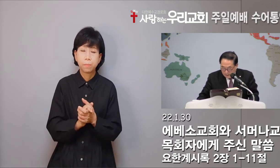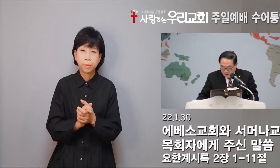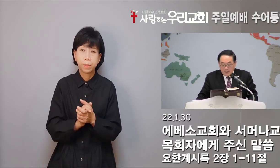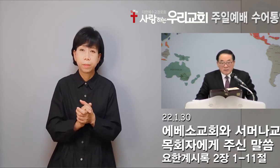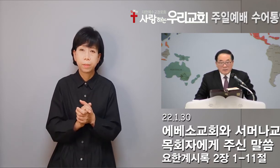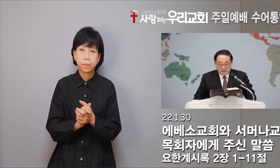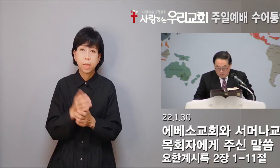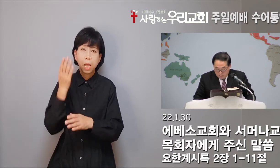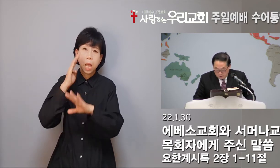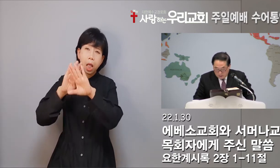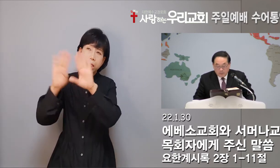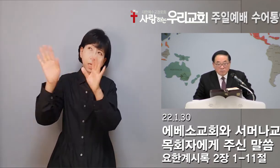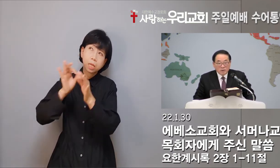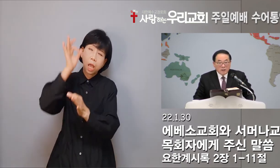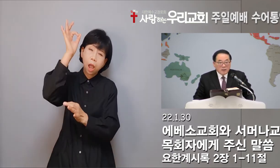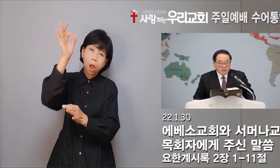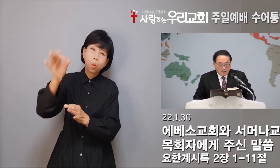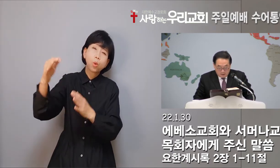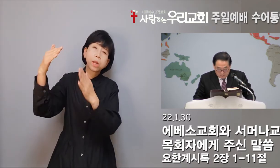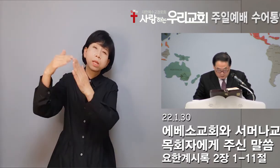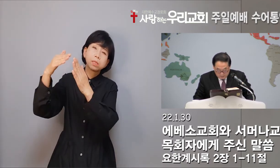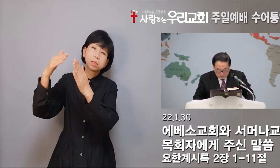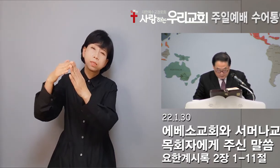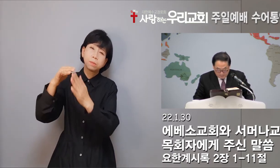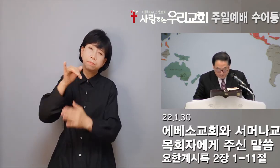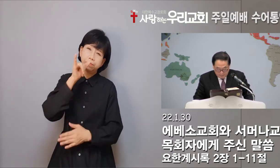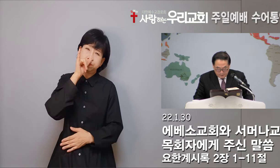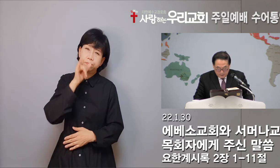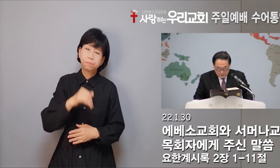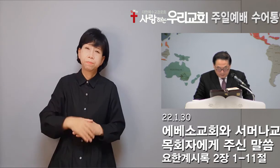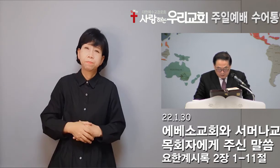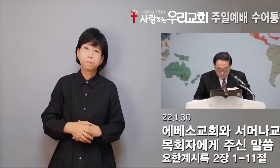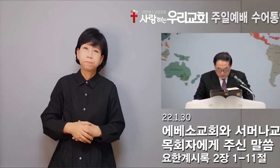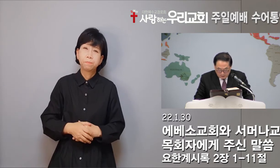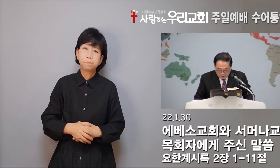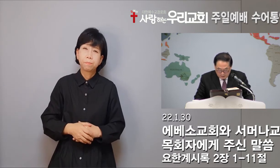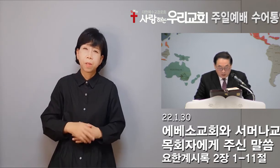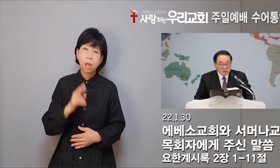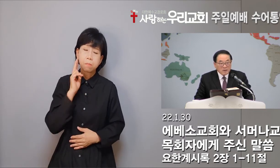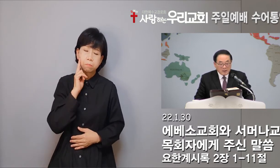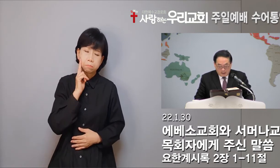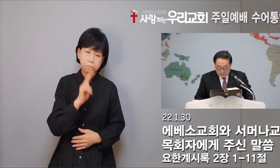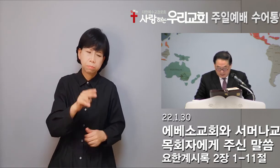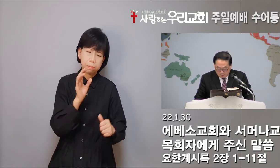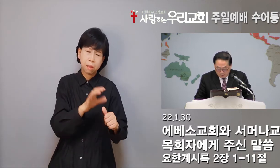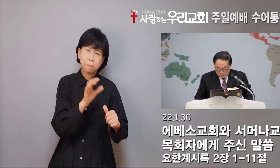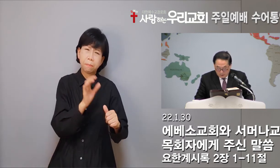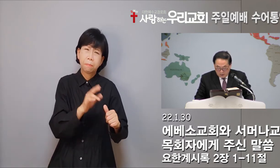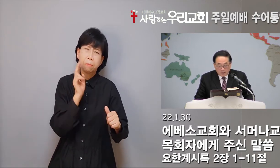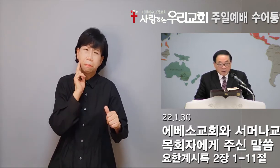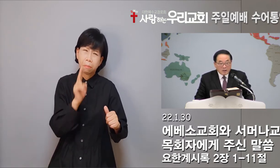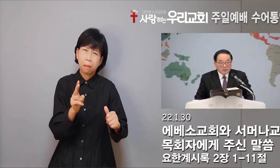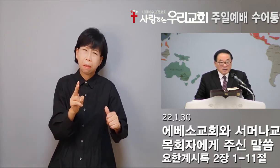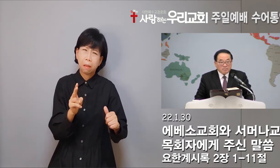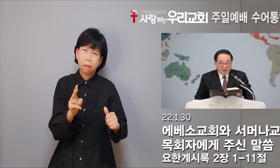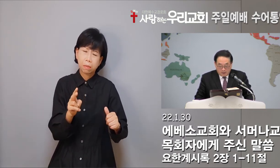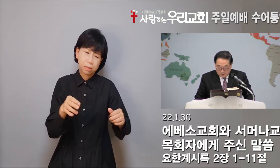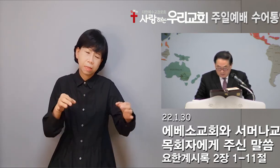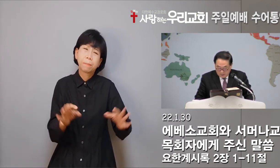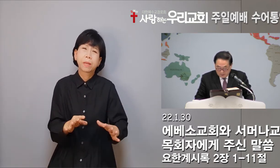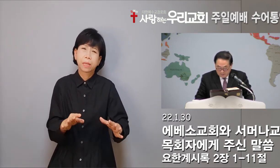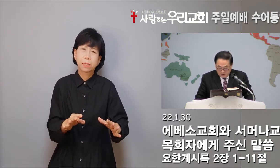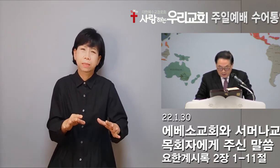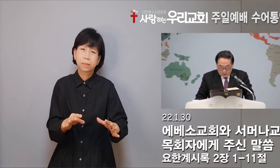아멘. 하늘에 있는 영원한 집이 우리에게 있다는 것입니다. 비록 박해가 극심하다 할지라도 기간은